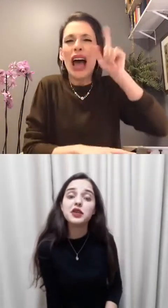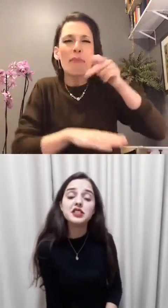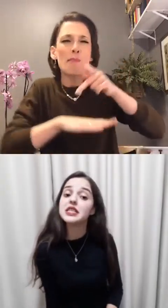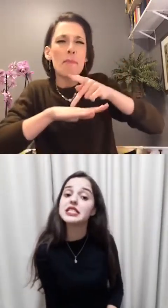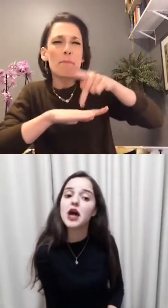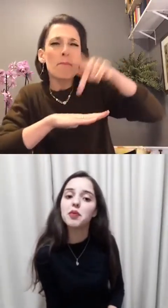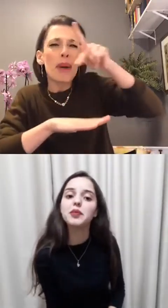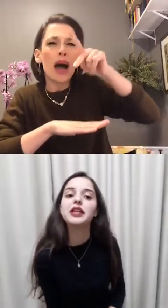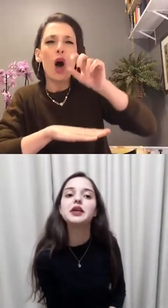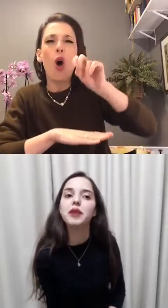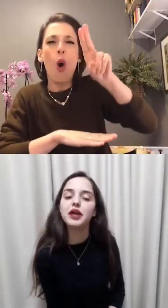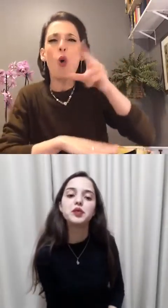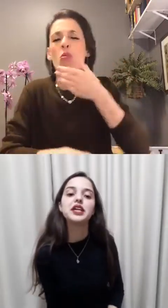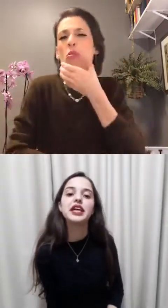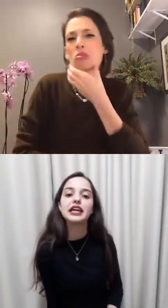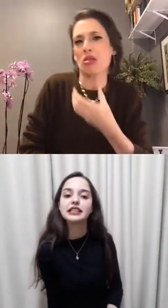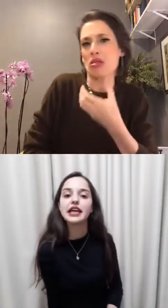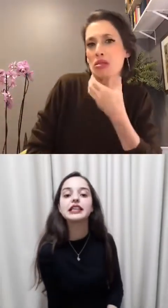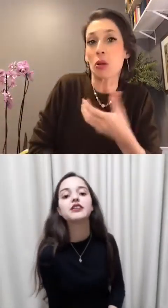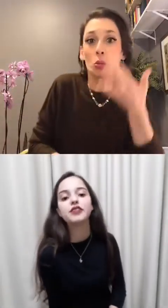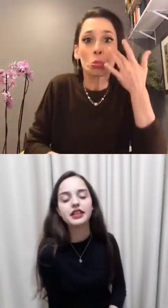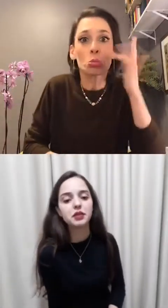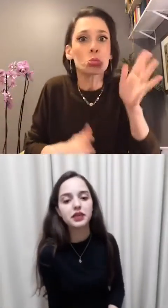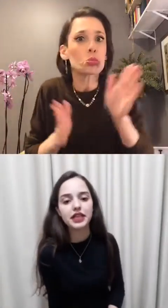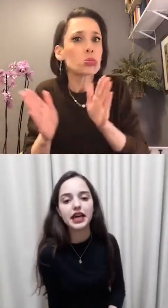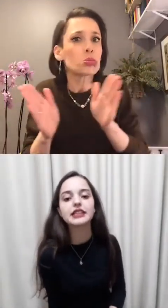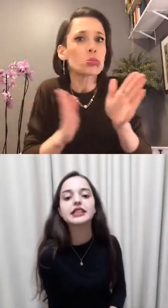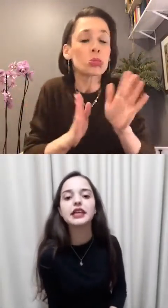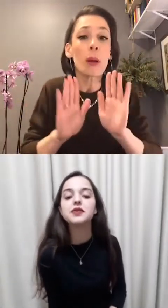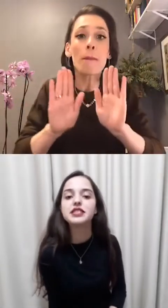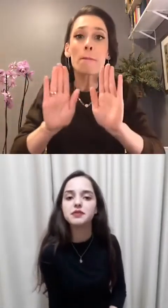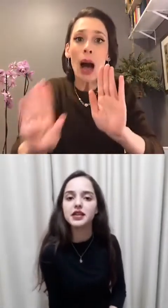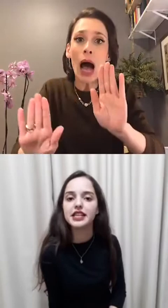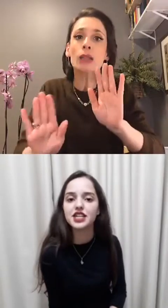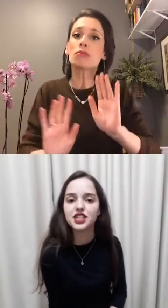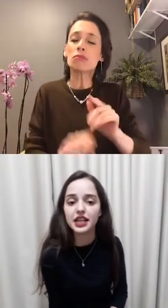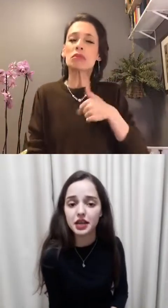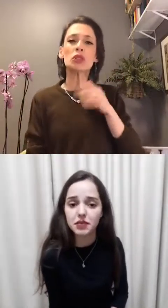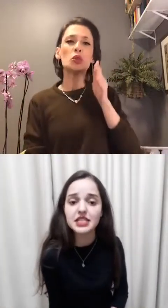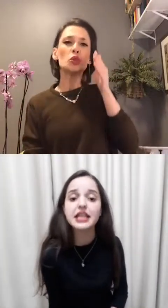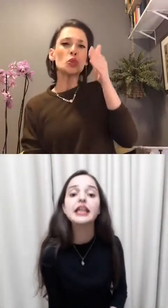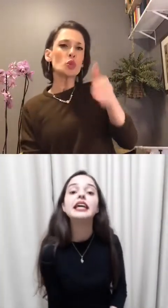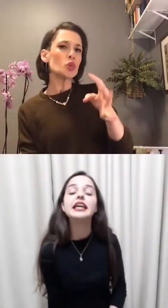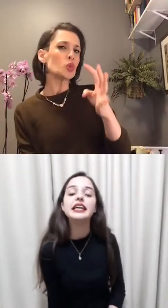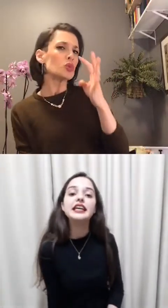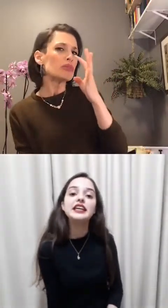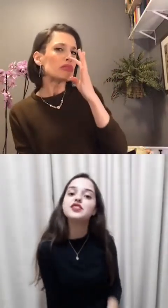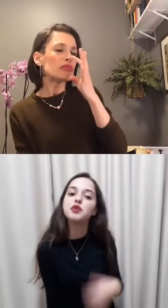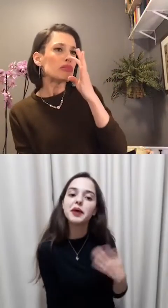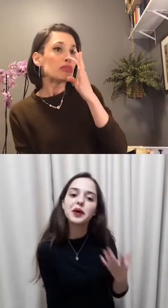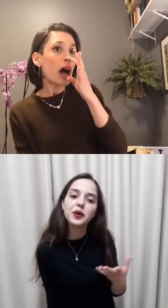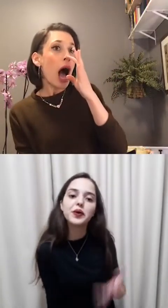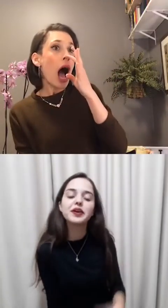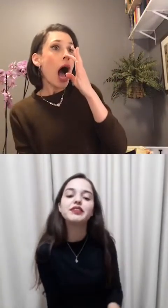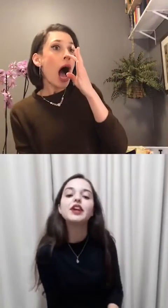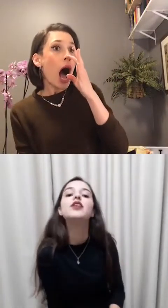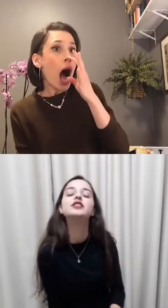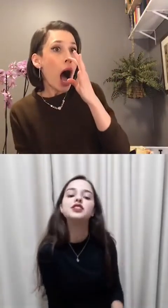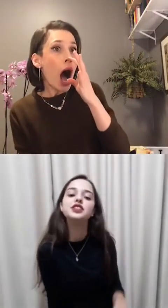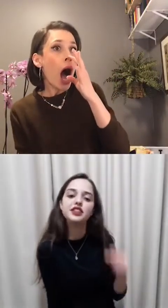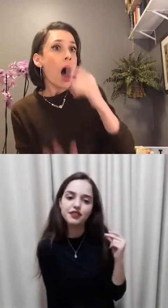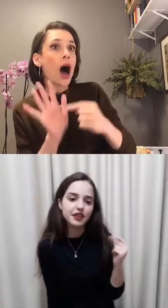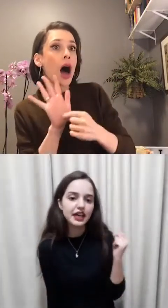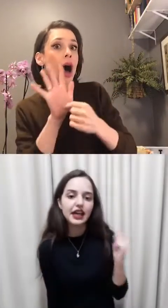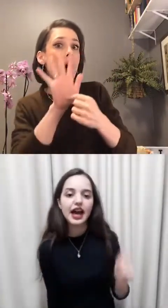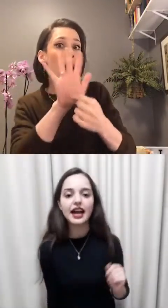muito especial para mim também, porque a cantata ela foi interpretada, né, com acessibilidade em Libras, e isso me marcou e foi aonde